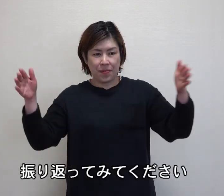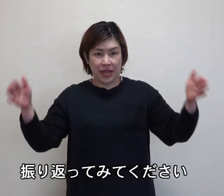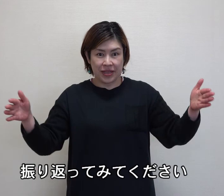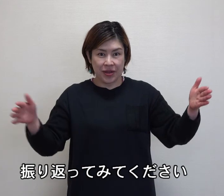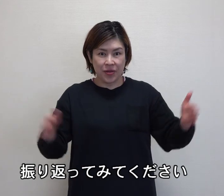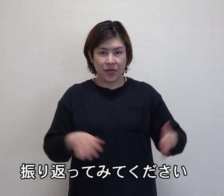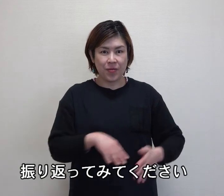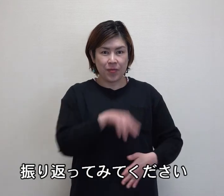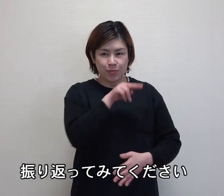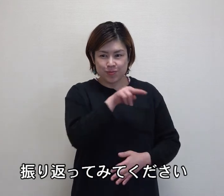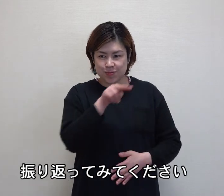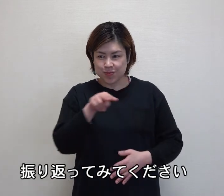返ってみてください。